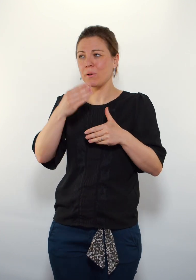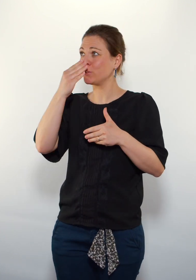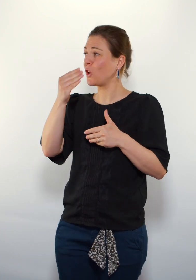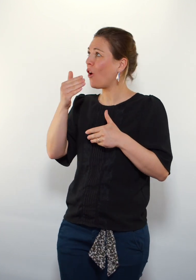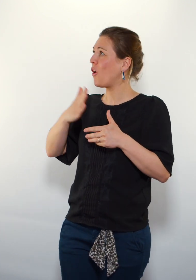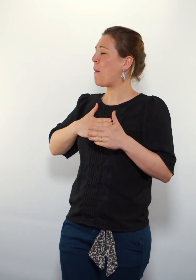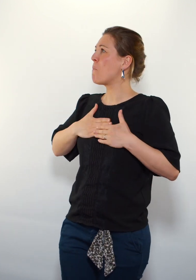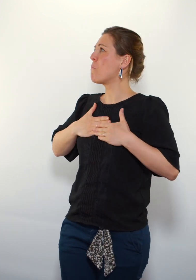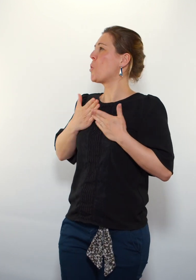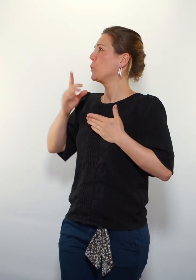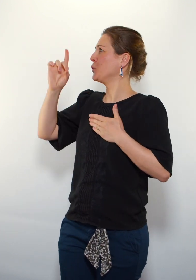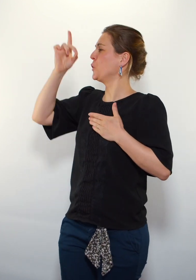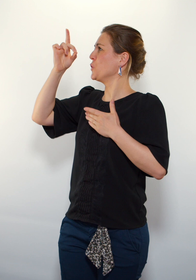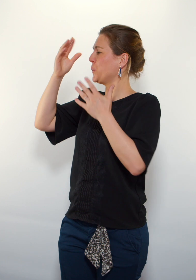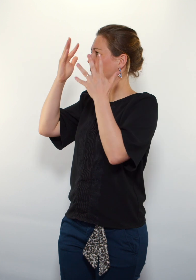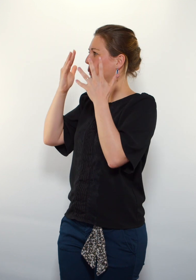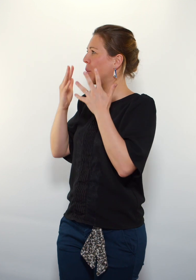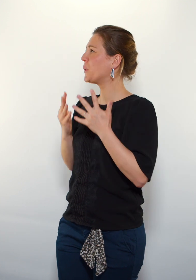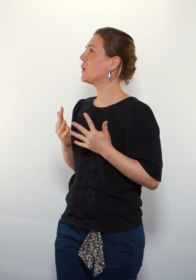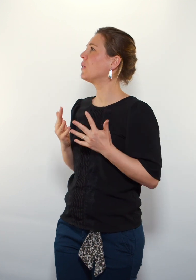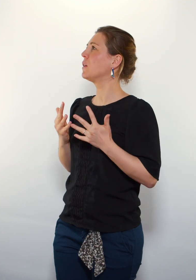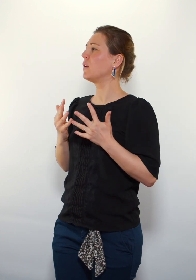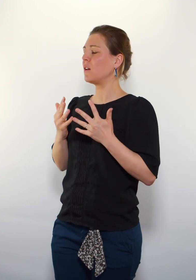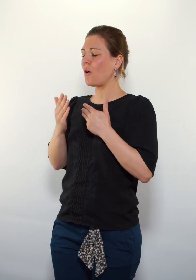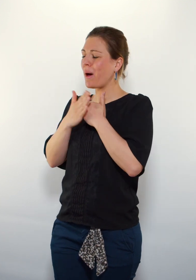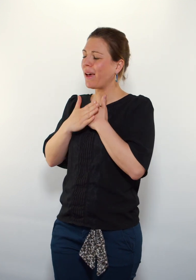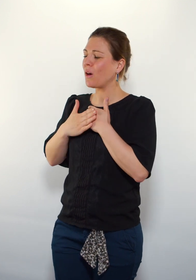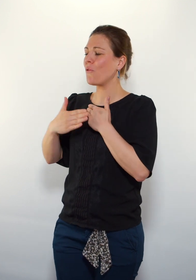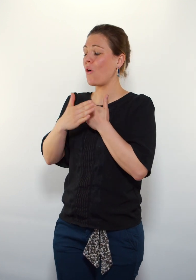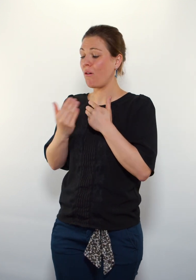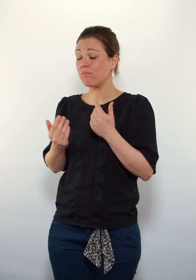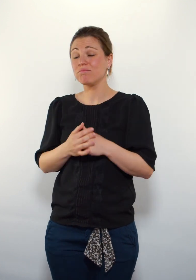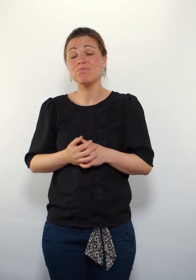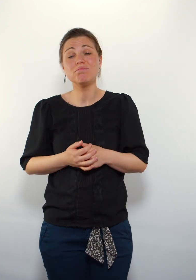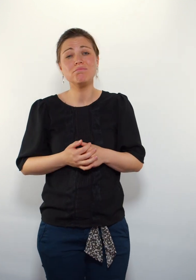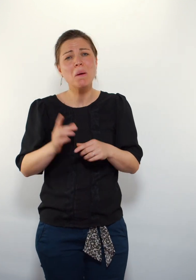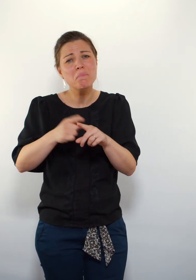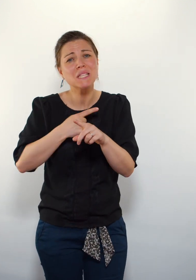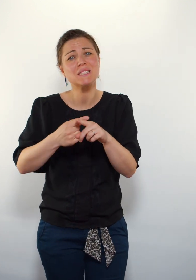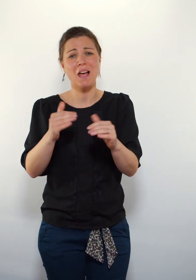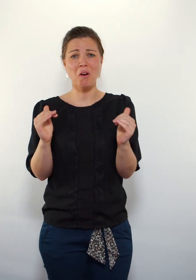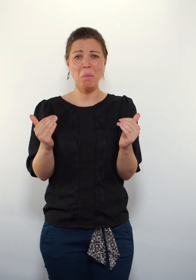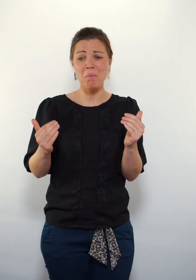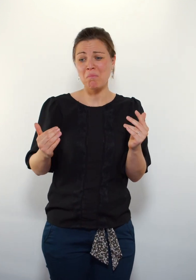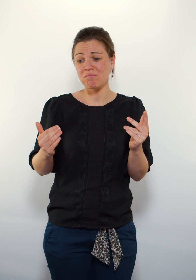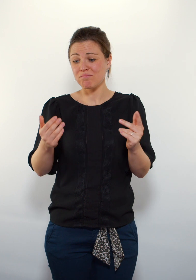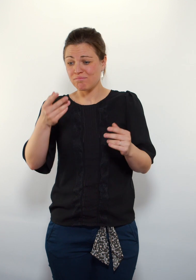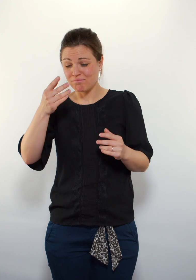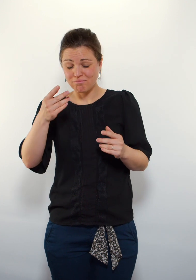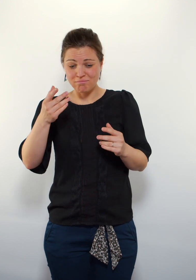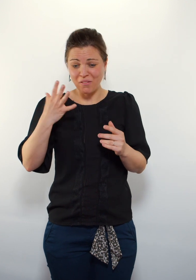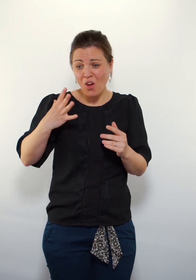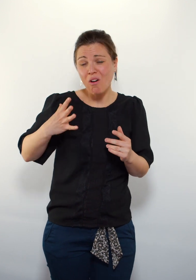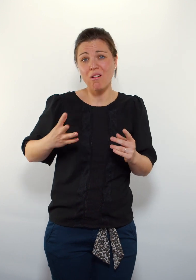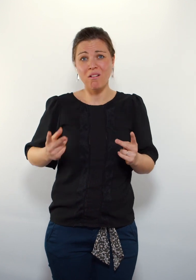l'amour de Dieu, son réconfort à mes côtés. Et ce qui est bizarre, c'est dans ma vie, j'avais vraiment l'impression d'être épanouie. Moi, j'étais une jeune